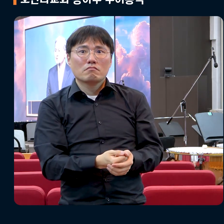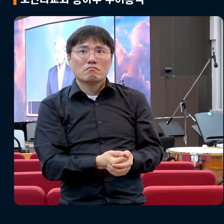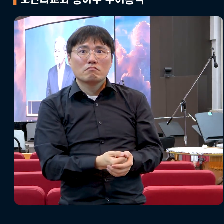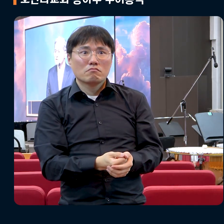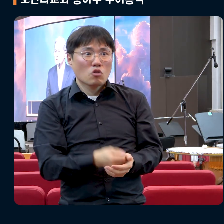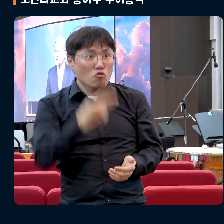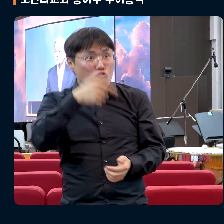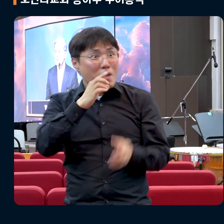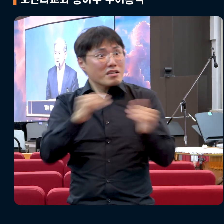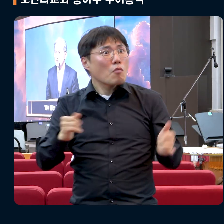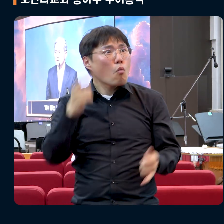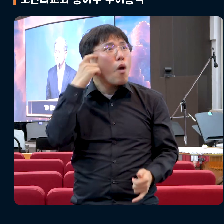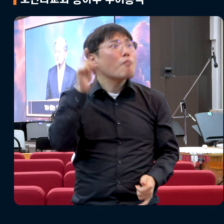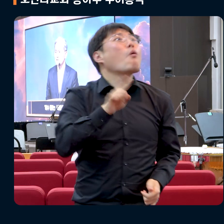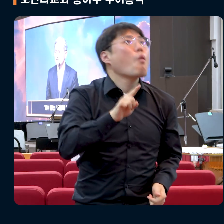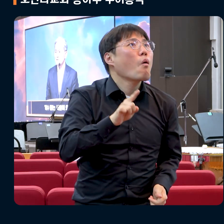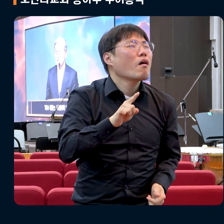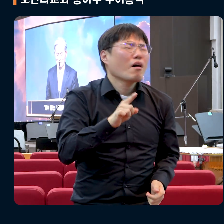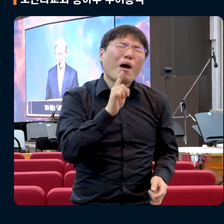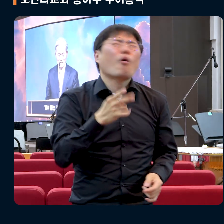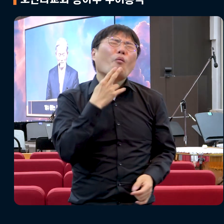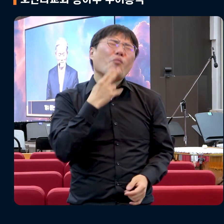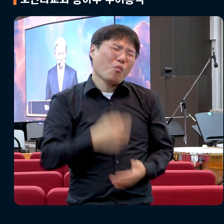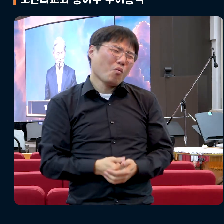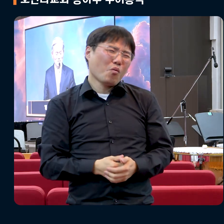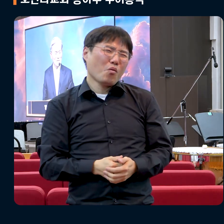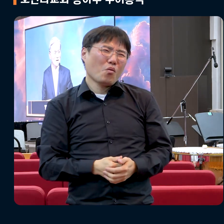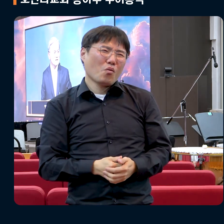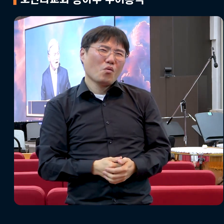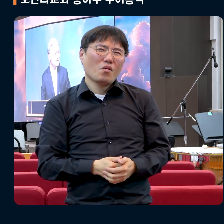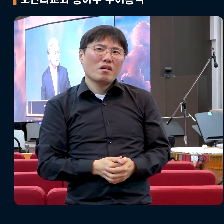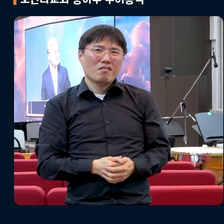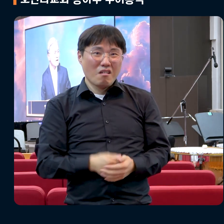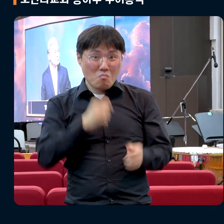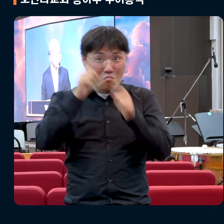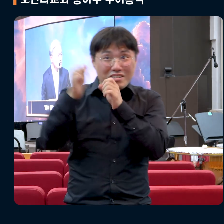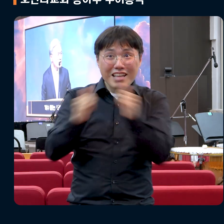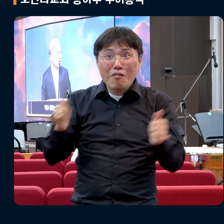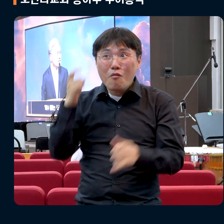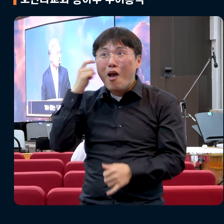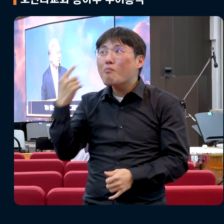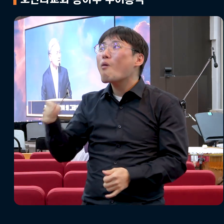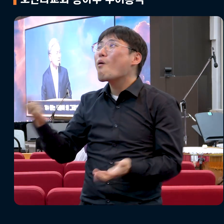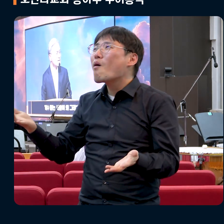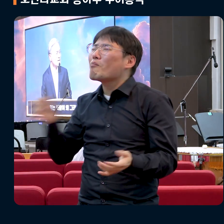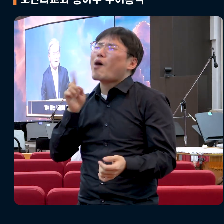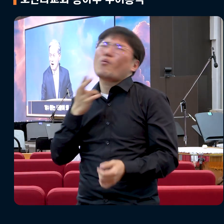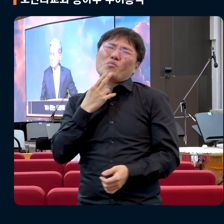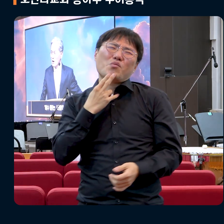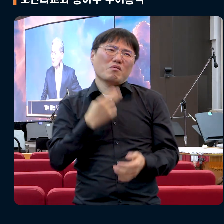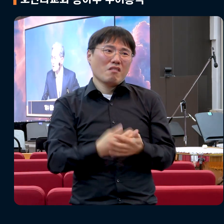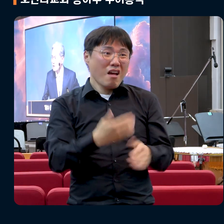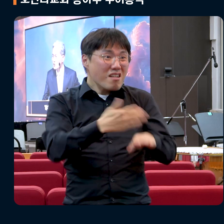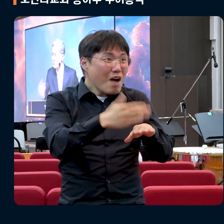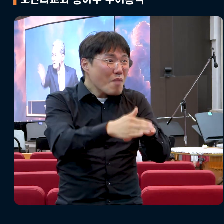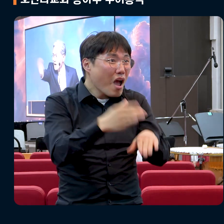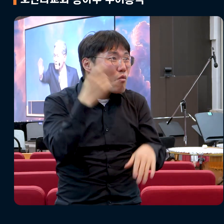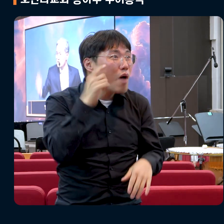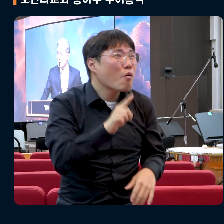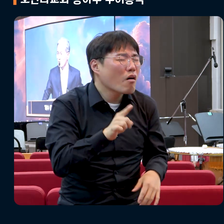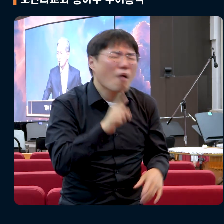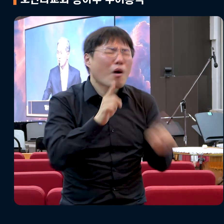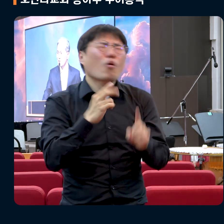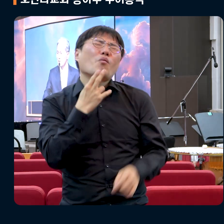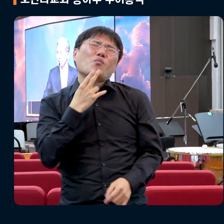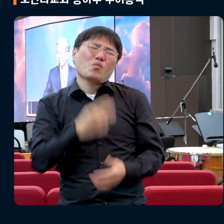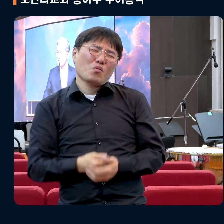말은 없잖아요. 술 마시는 사람이 왜 그래? 사기치는 사람이 왜 그래? 깡패가 왜 그래? 이런